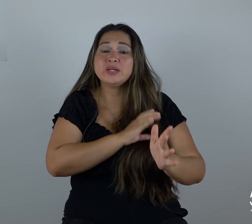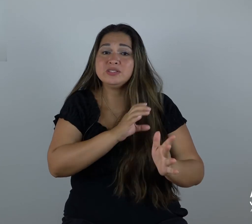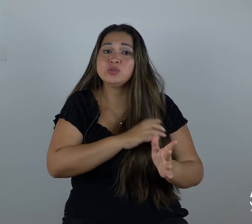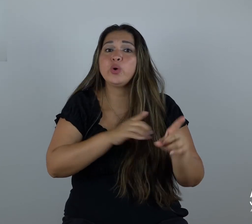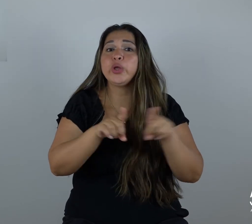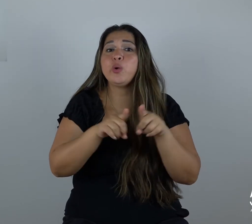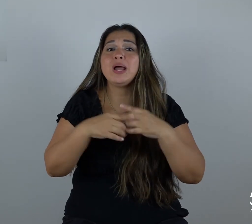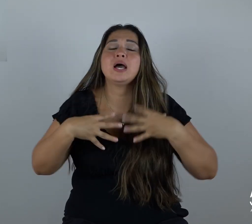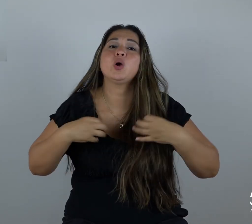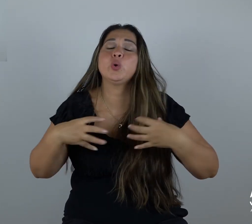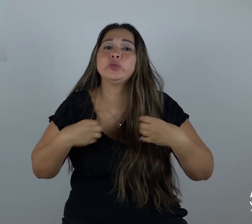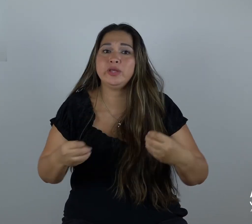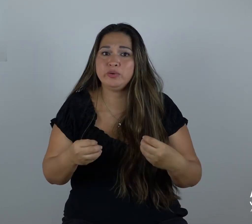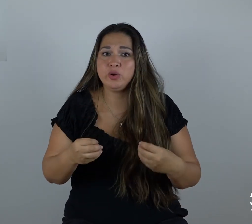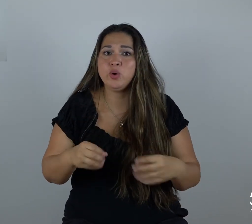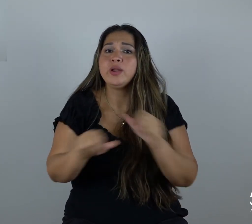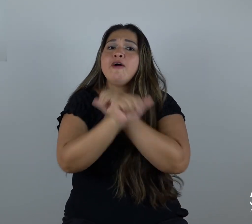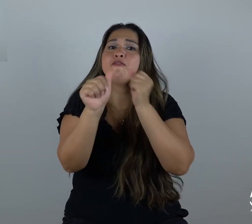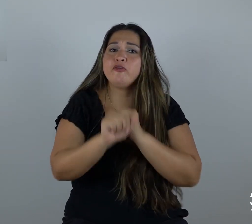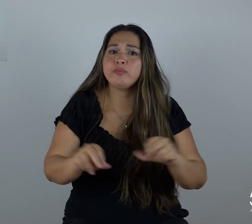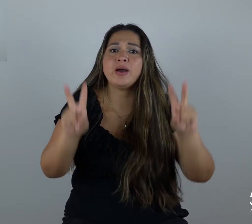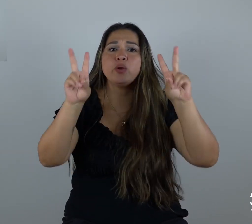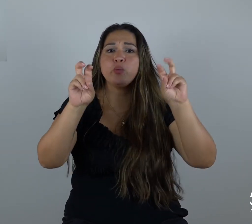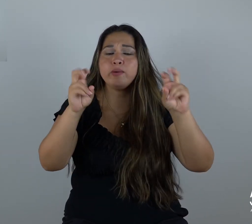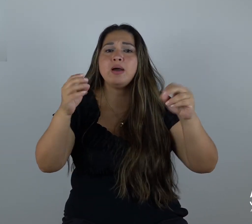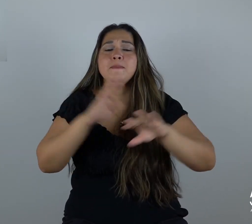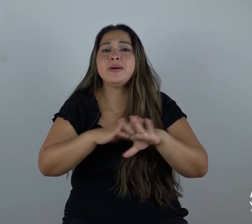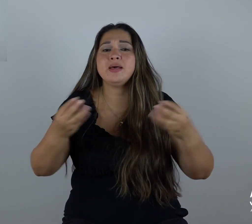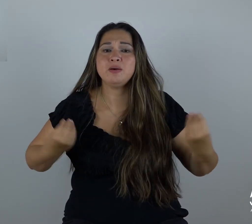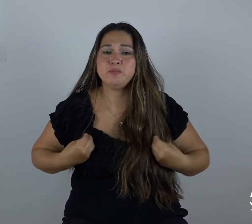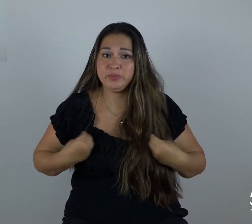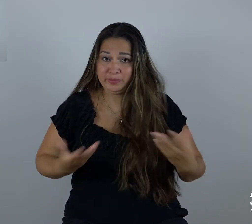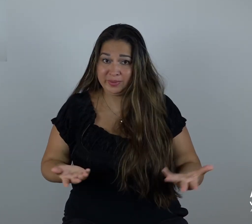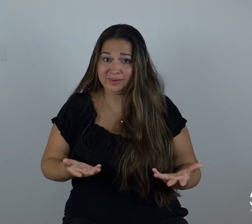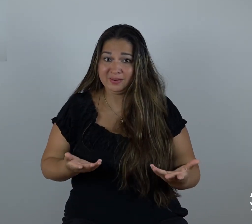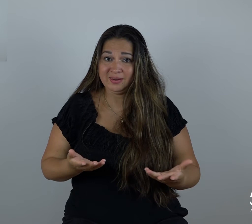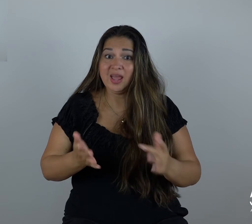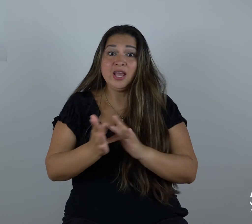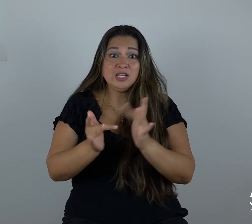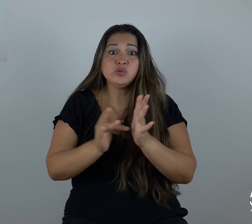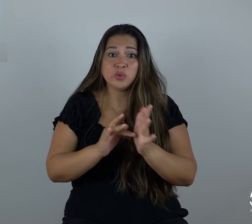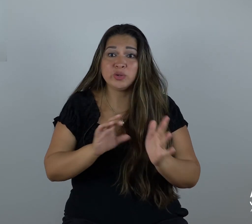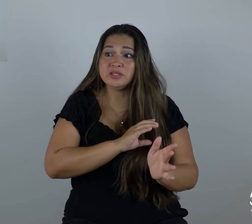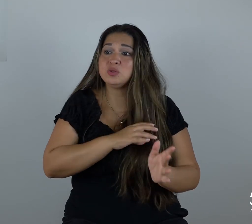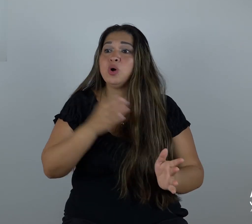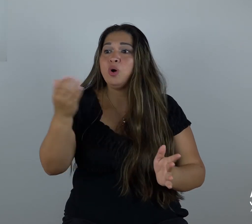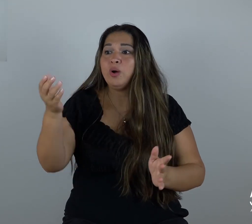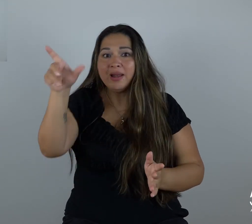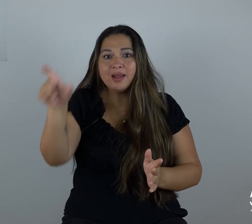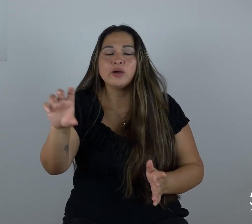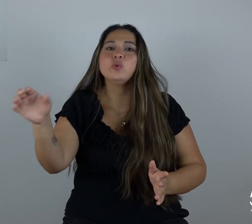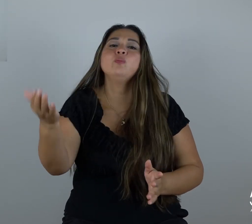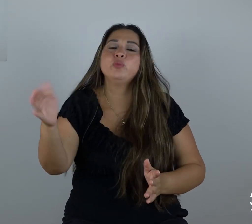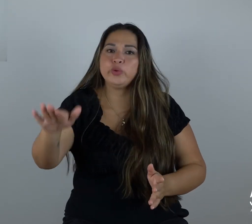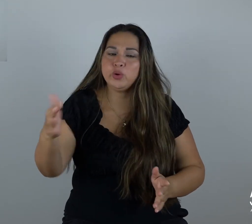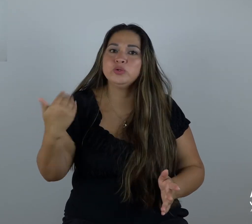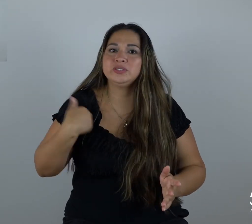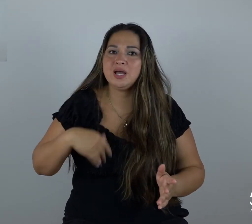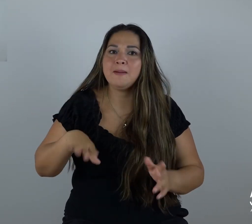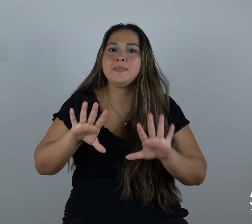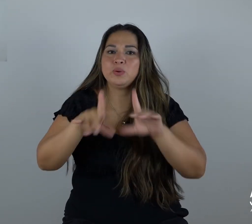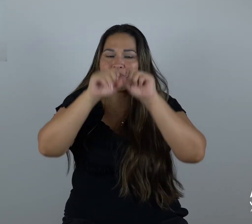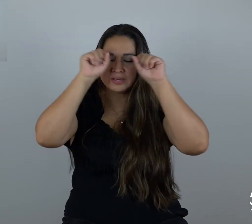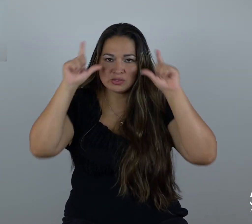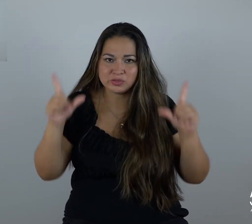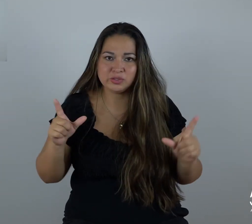pacto, una nueva manera de vivir. Esto es lo que en otros términos podríamos hablar, y en algún momento lo hablaremos, en